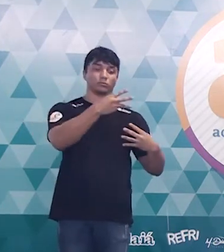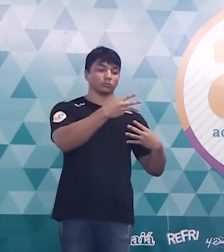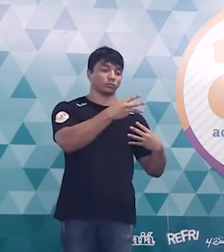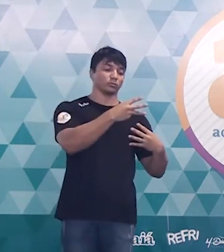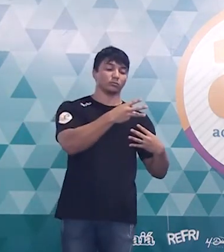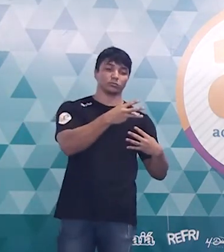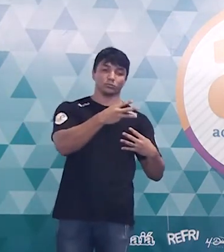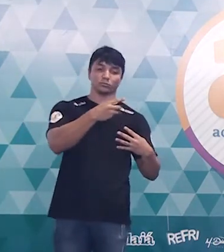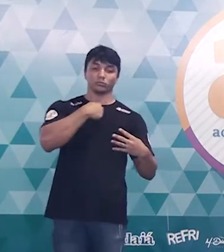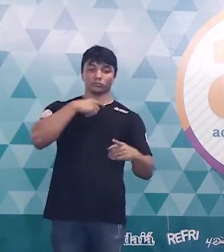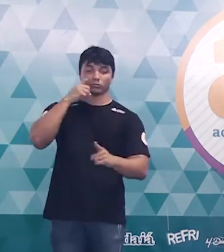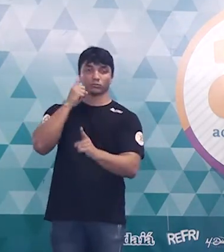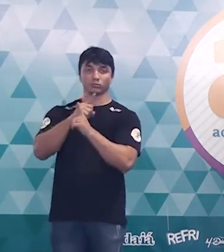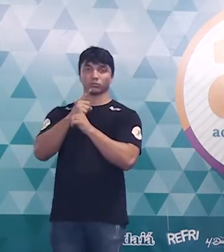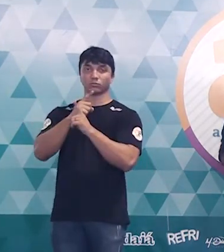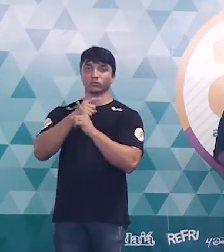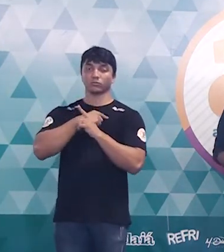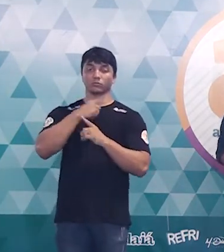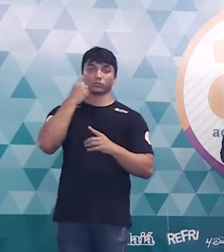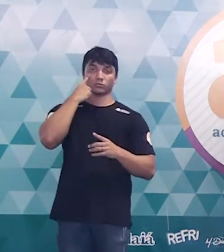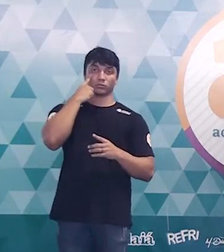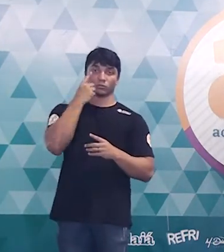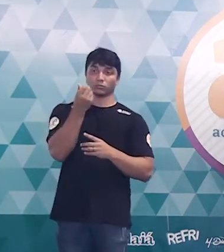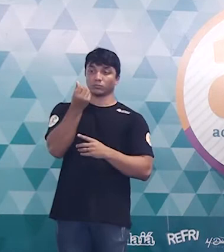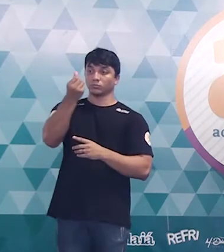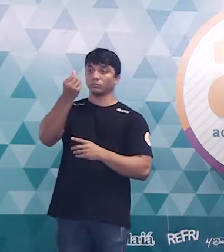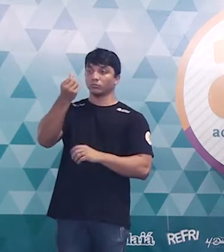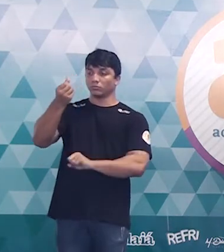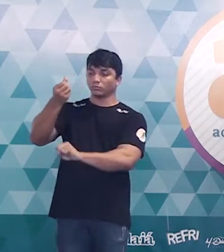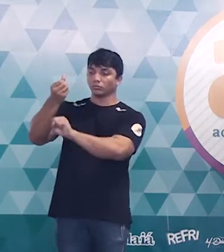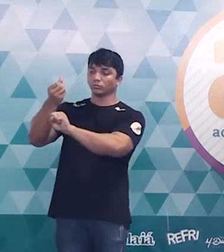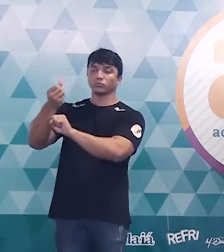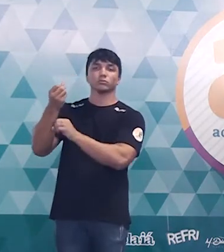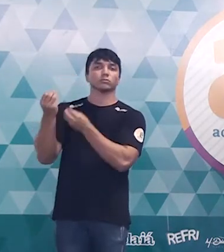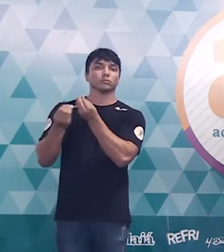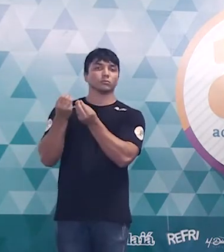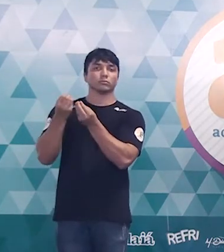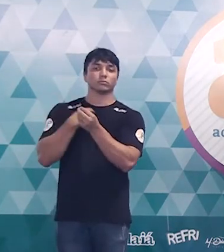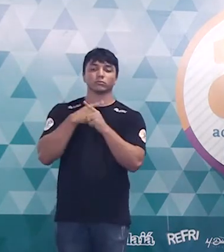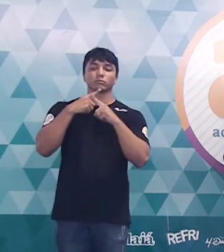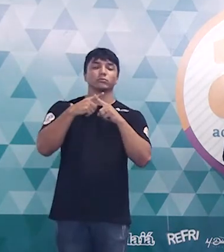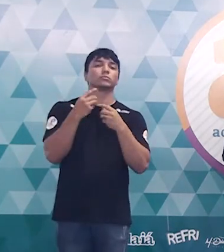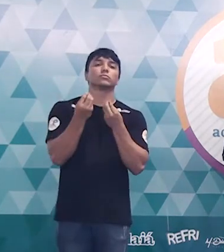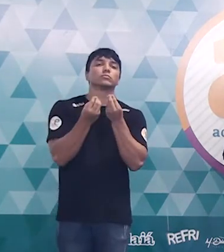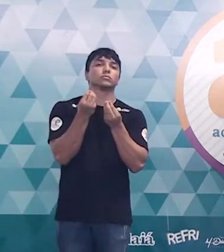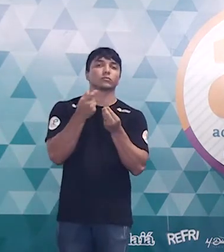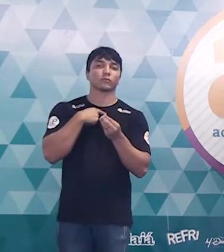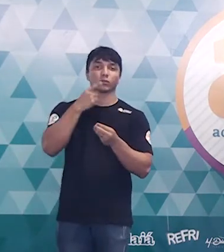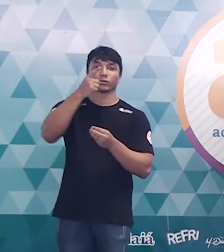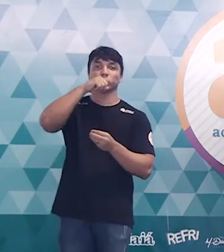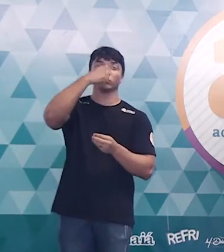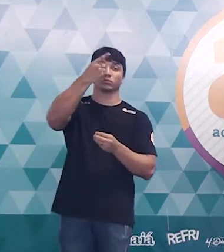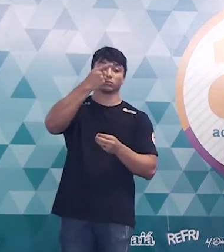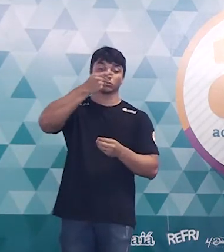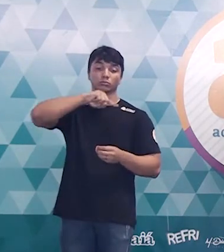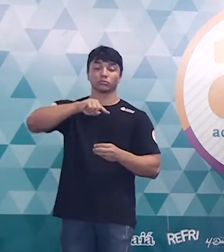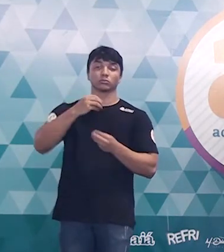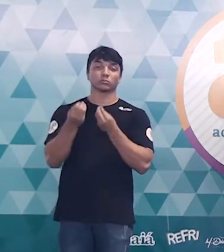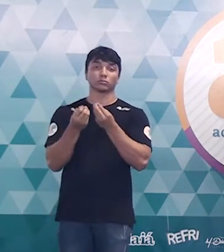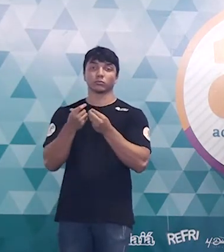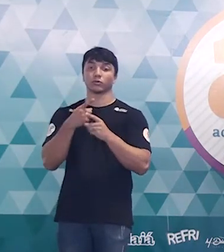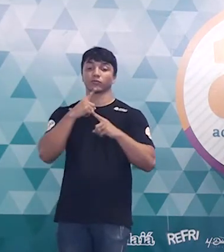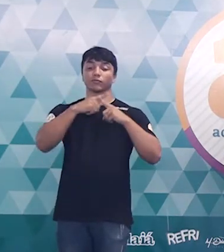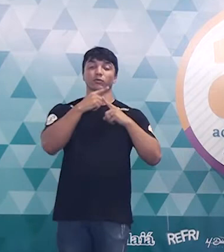Para aparecer 6 sobre 8, eu multipliquei por quem? Em cima e embaixo?